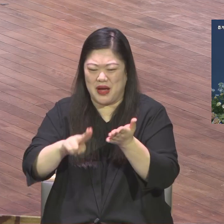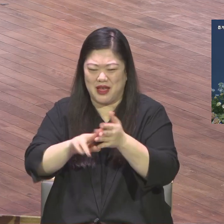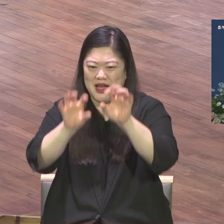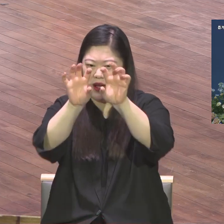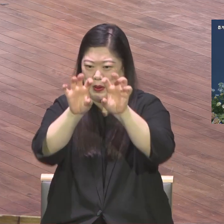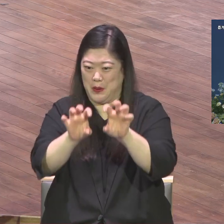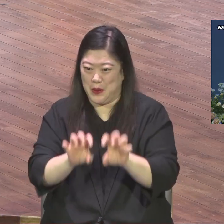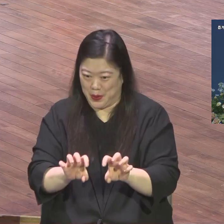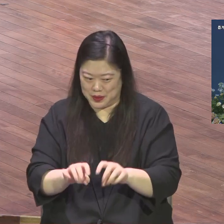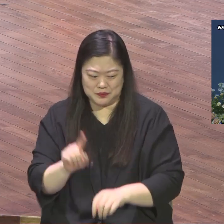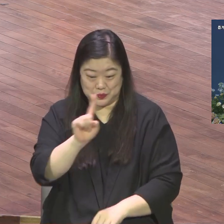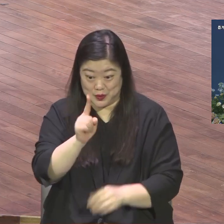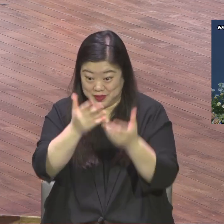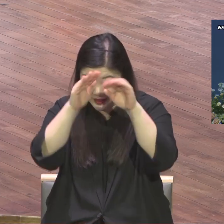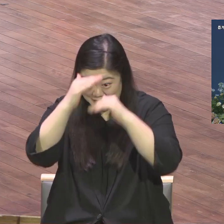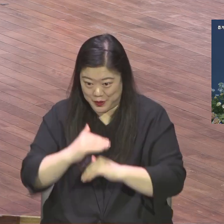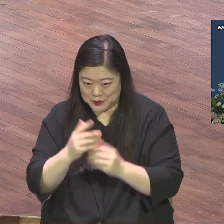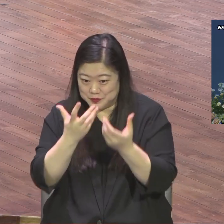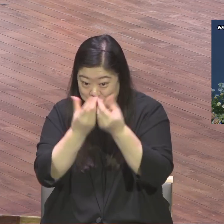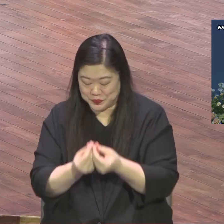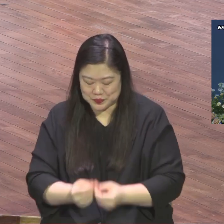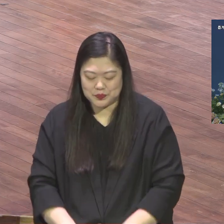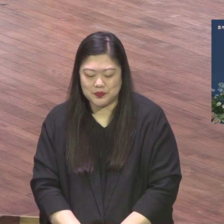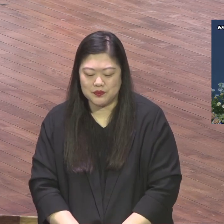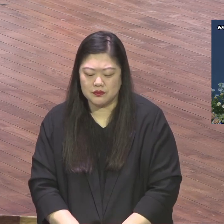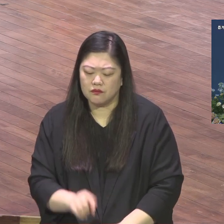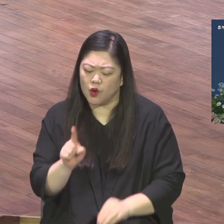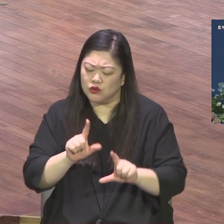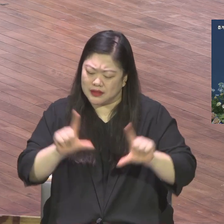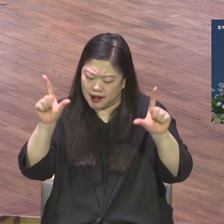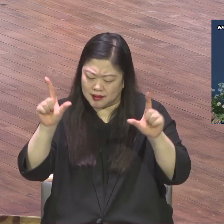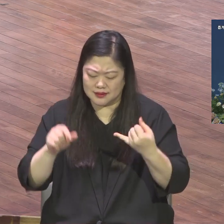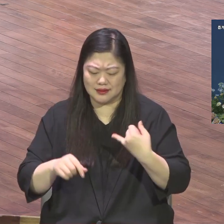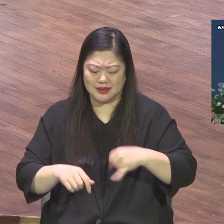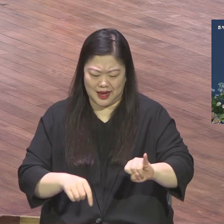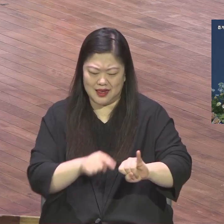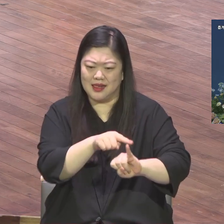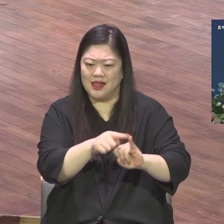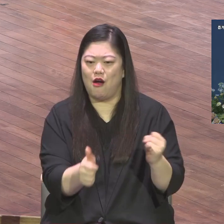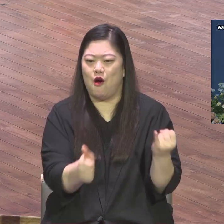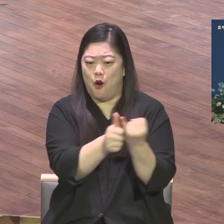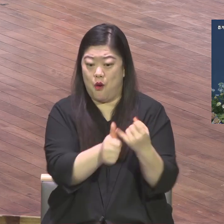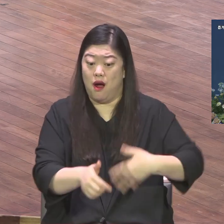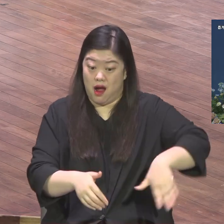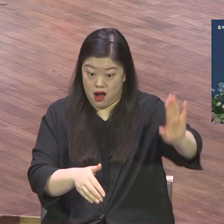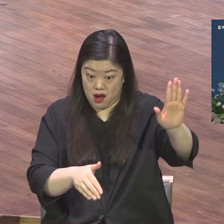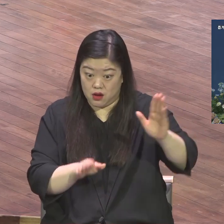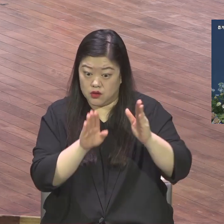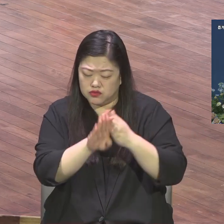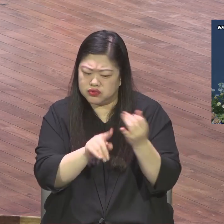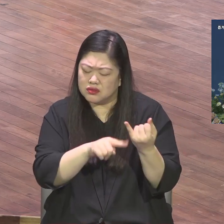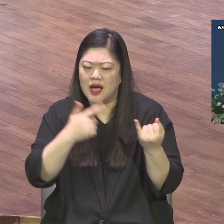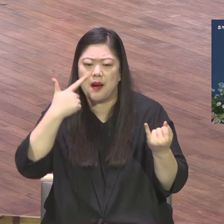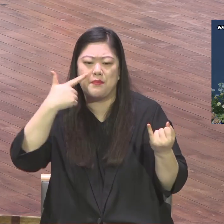딸이 시집을 가서 그래서 아버지가 어느 날 딸이 생각나서 전화를